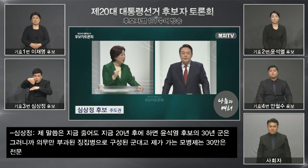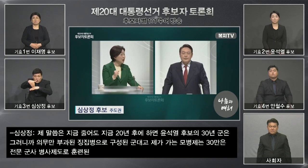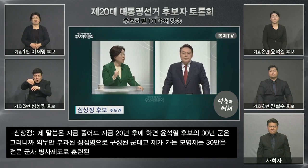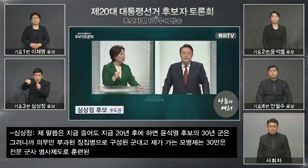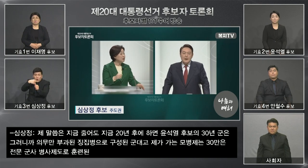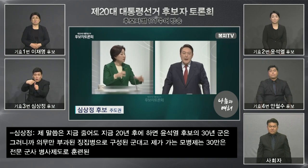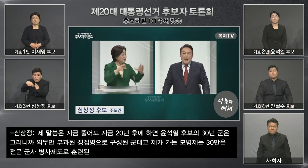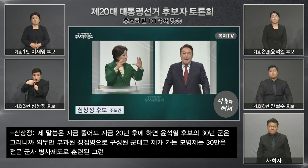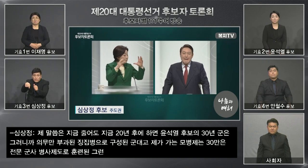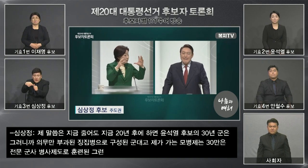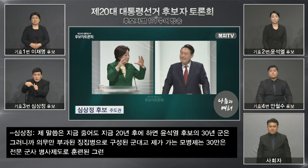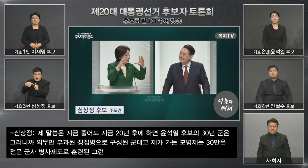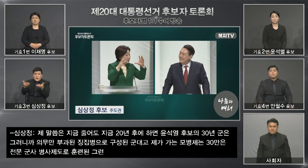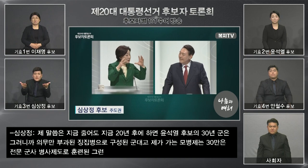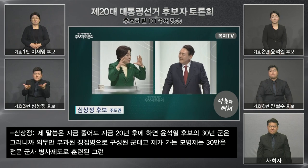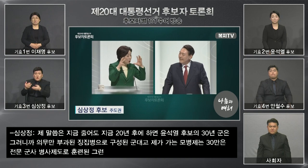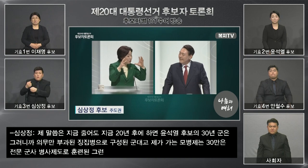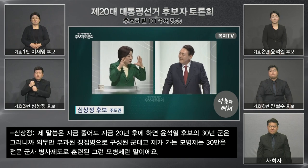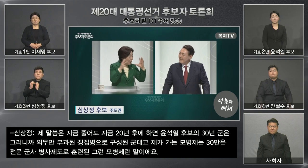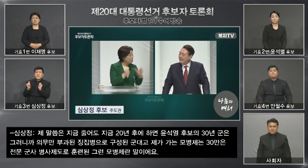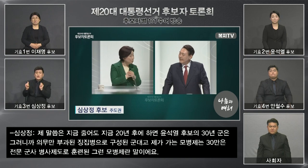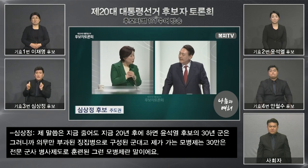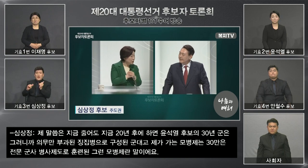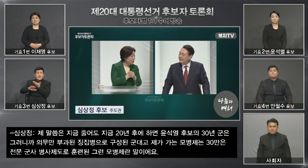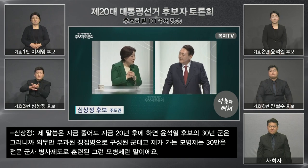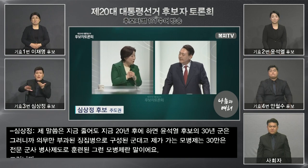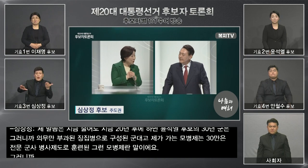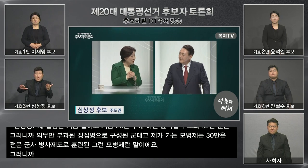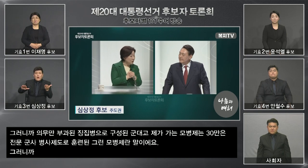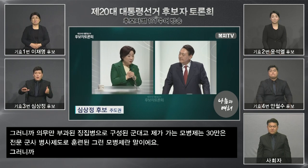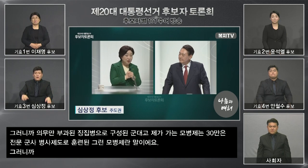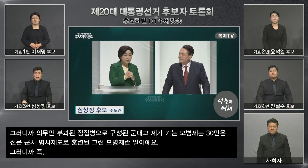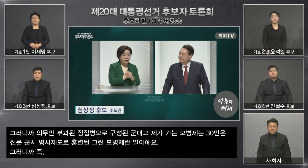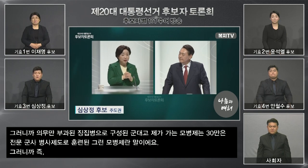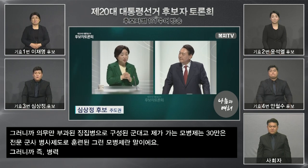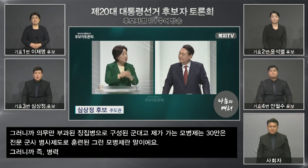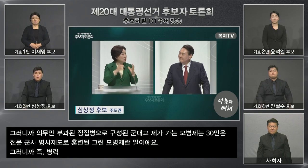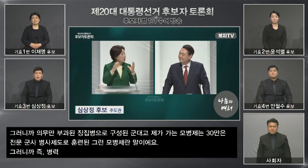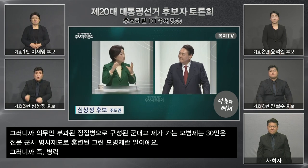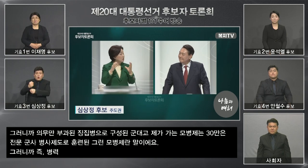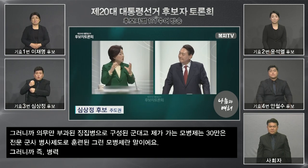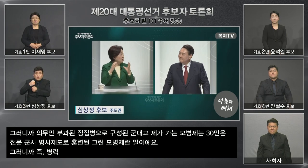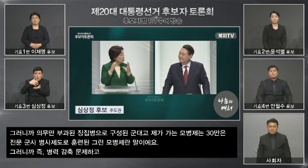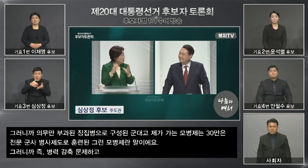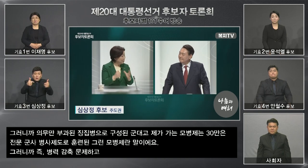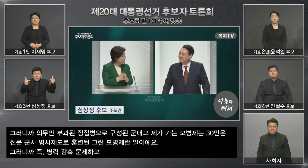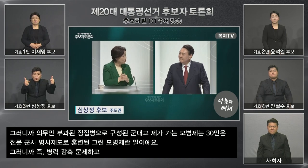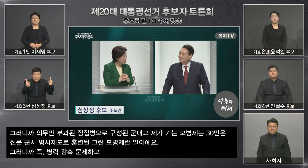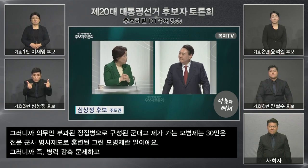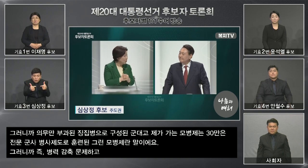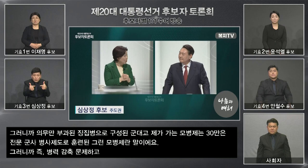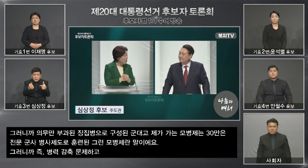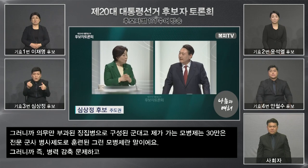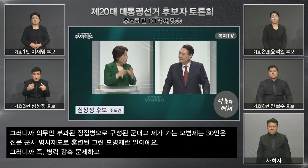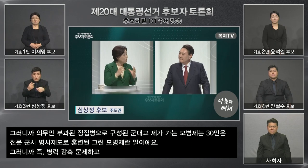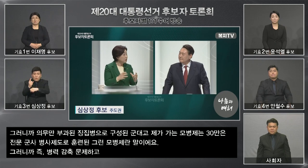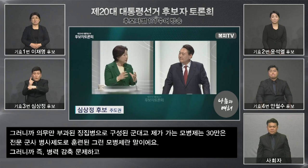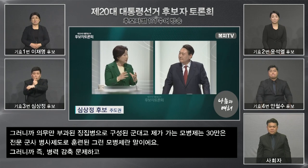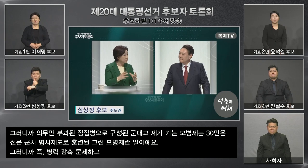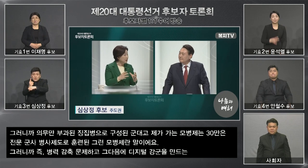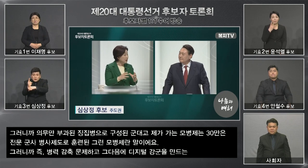말이에요. 그러니까 병력 감축 문제하고 그 다음에 디지털 강군을 만드는 거 하고